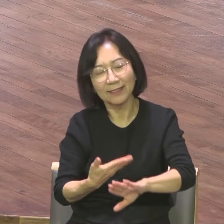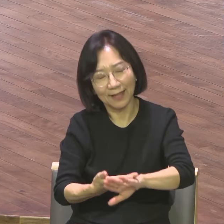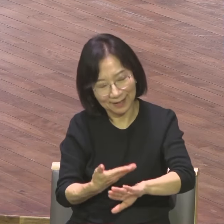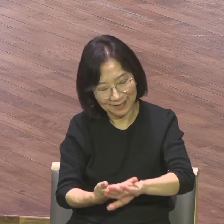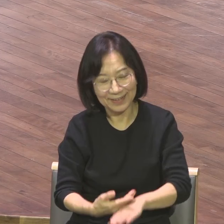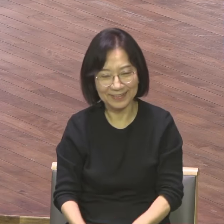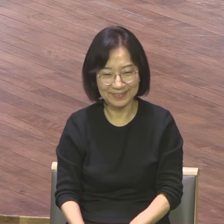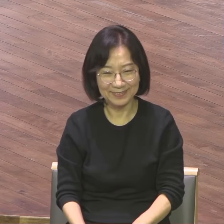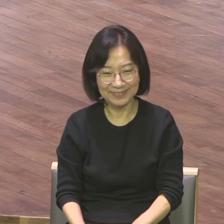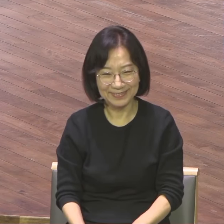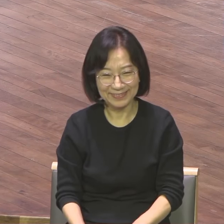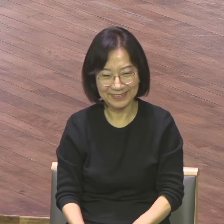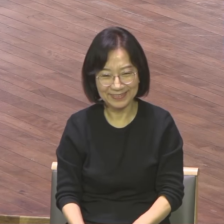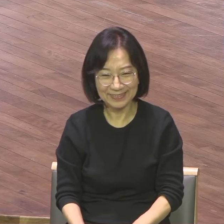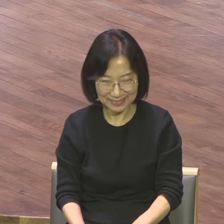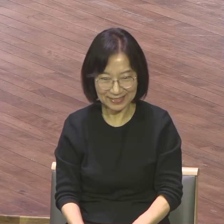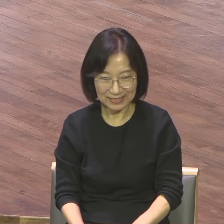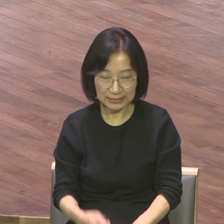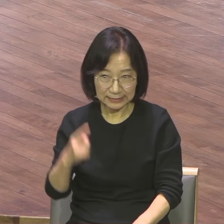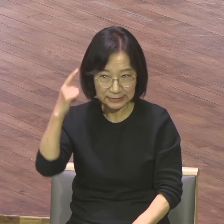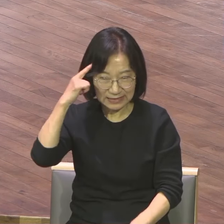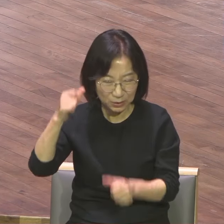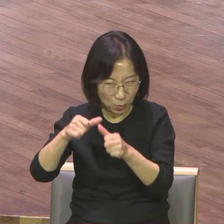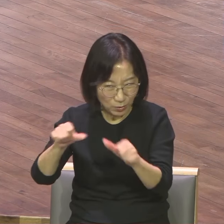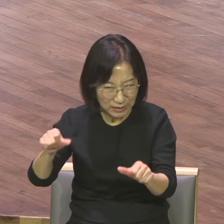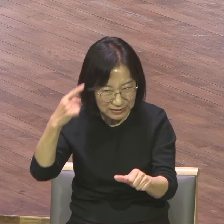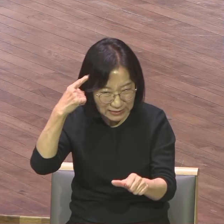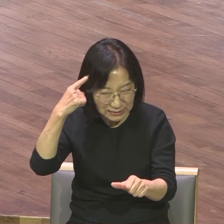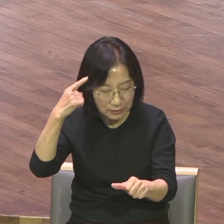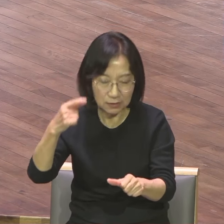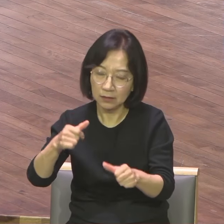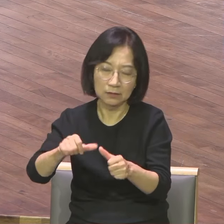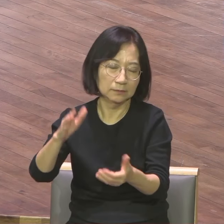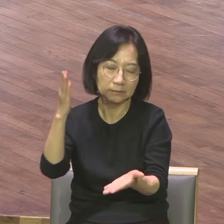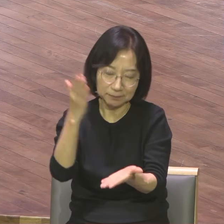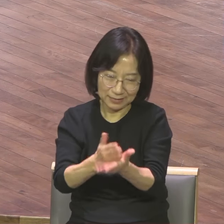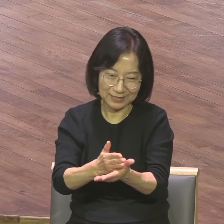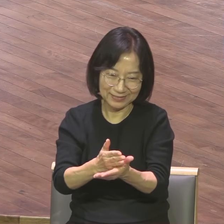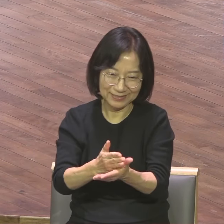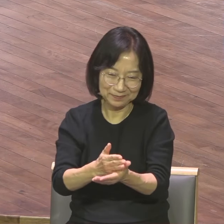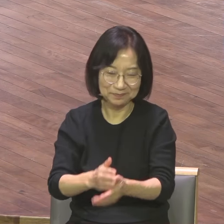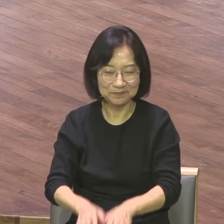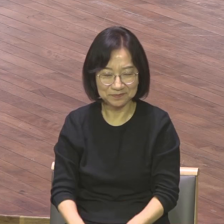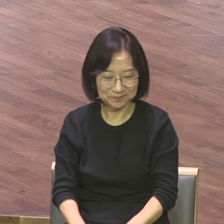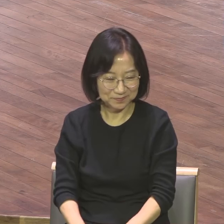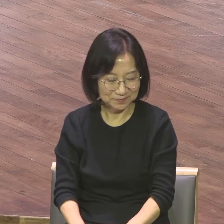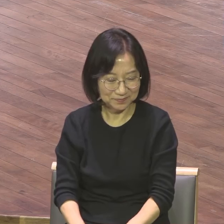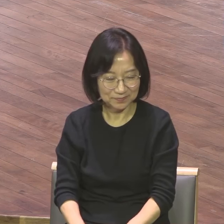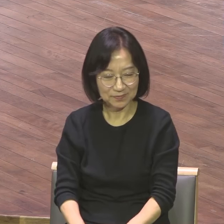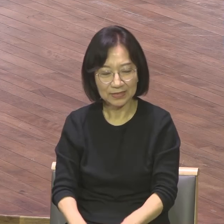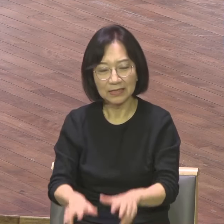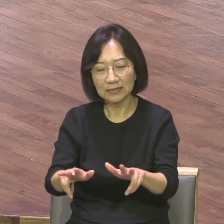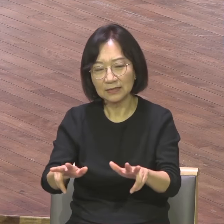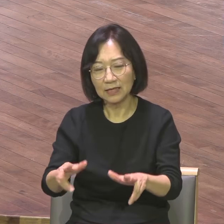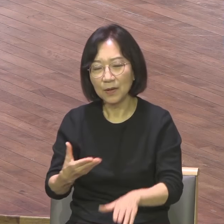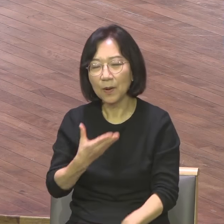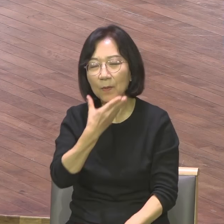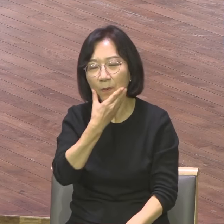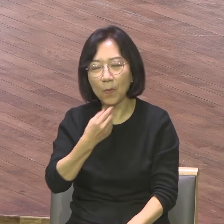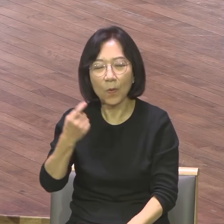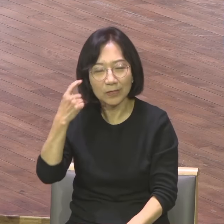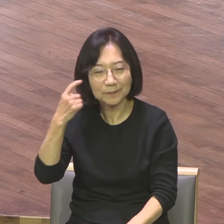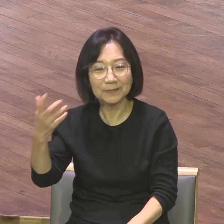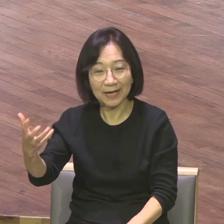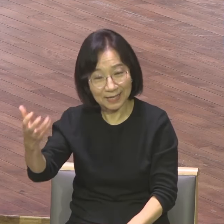영계 모든 성도들 이런 고장난 생각에서 완전 벗어나시기 바랍니다. 이제는 복음만 해서